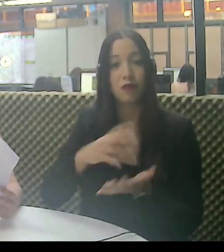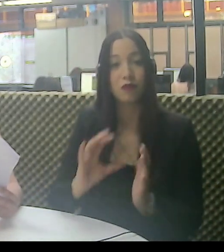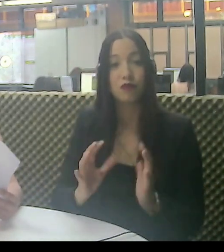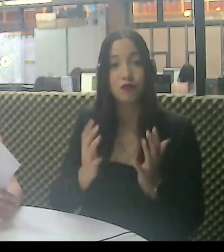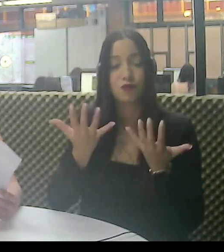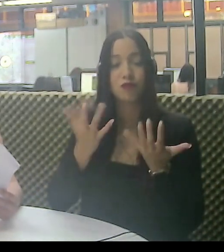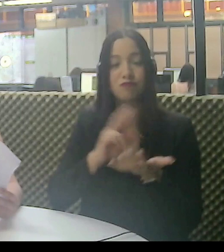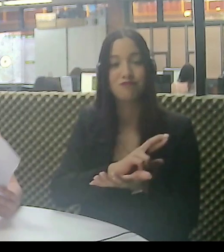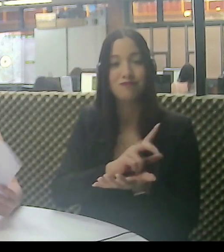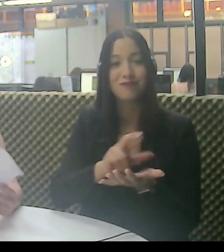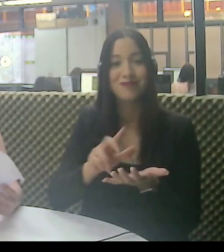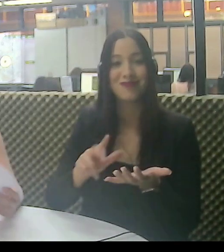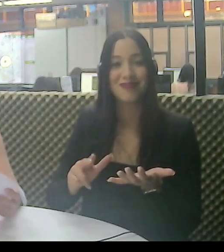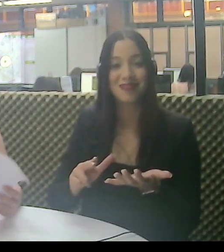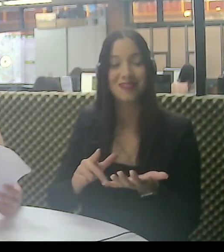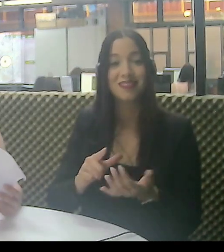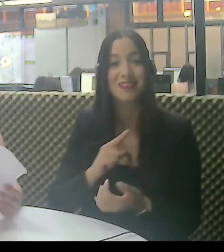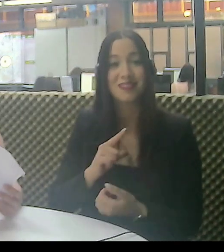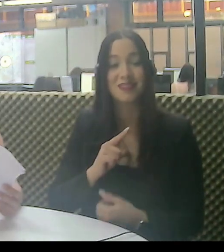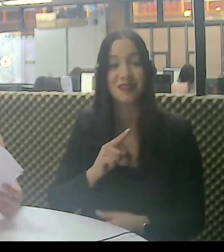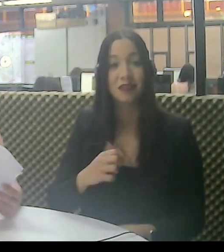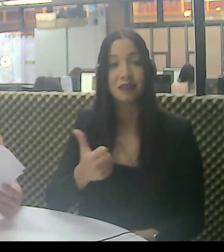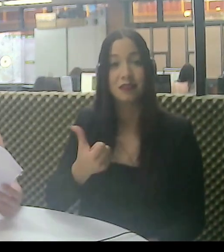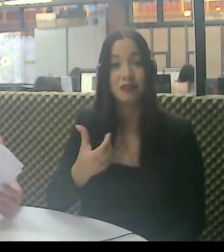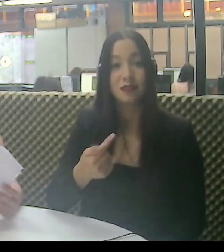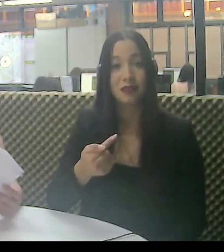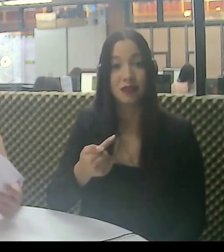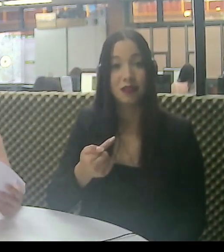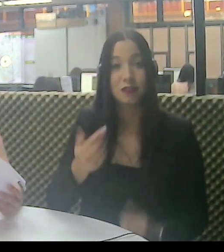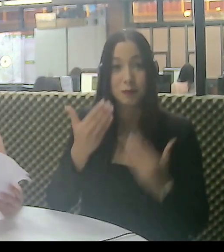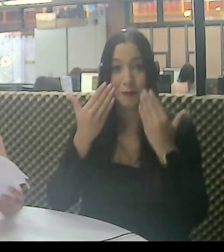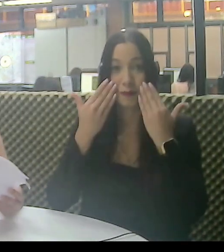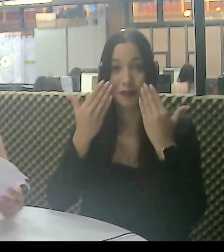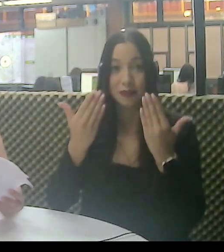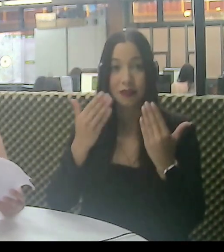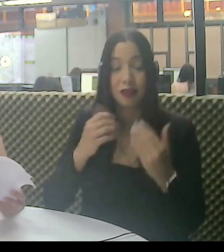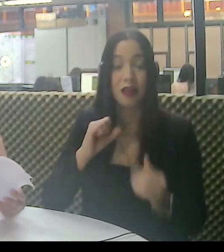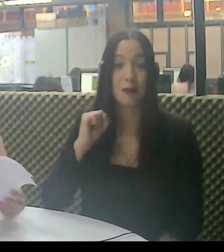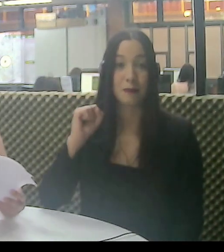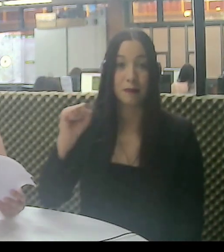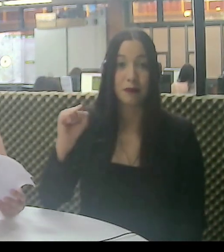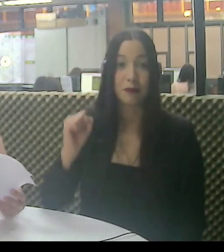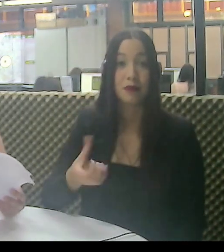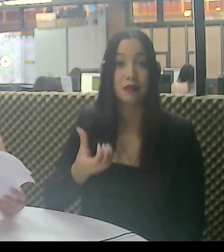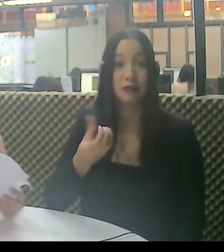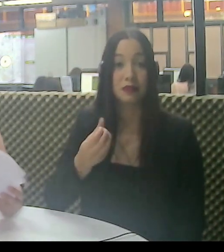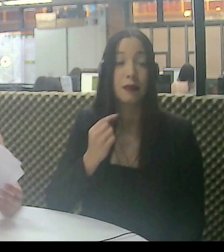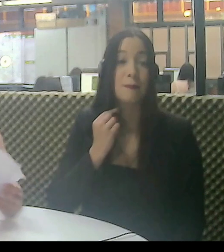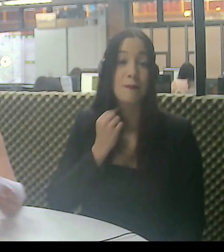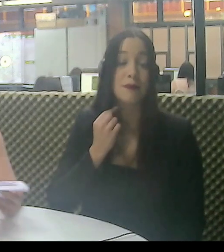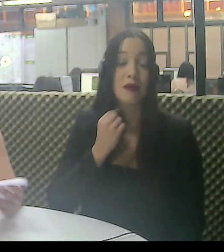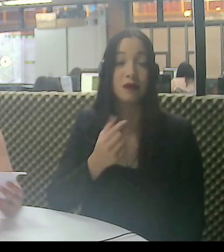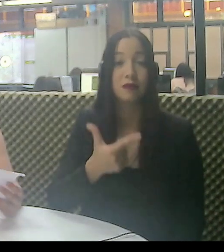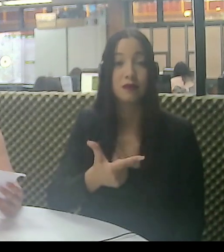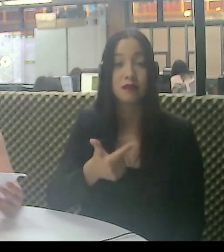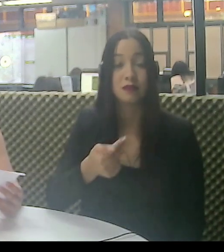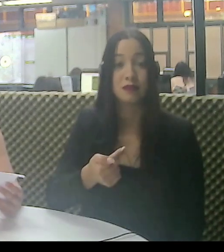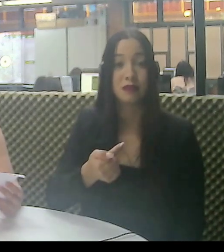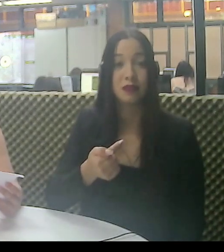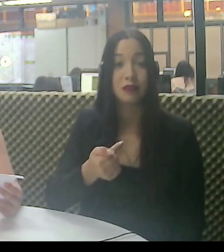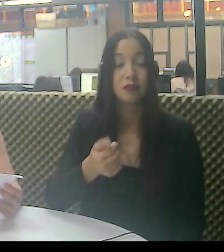festivais e muito mais estão previstos 17 espetáculos em abril 6 em maio e 17